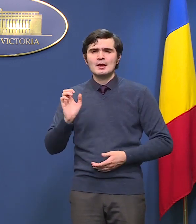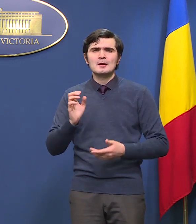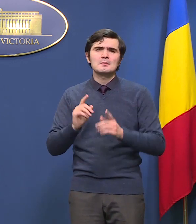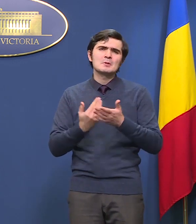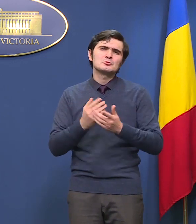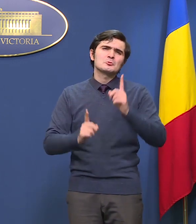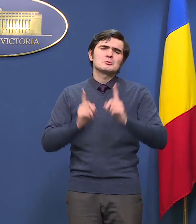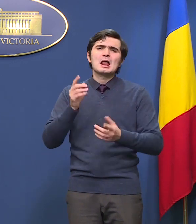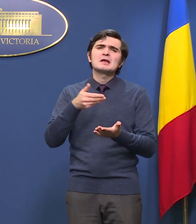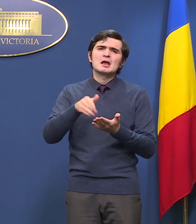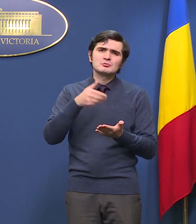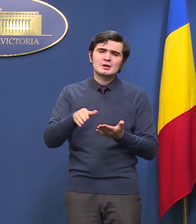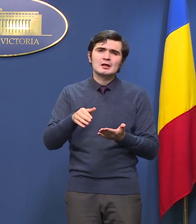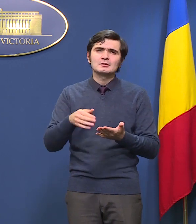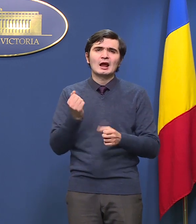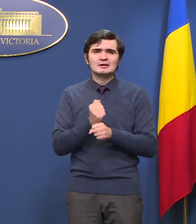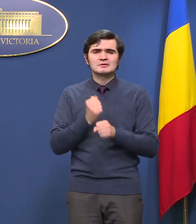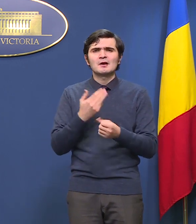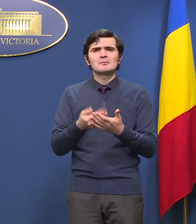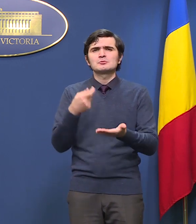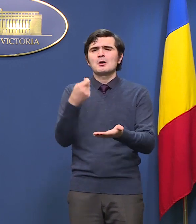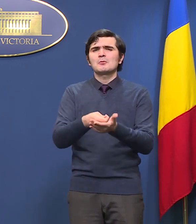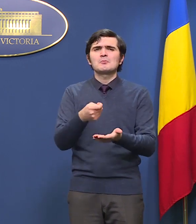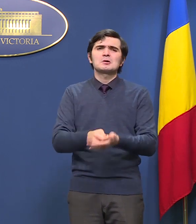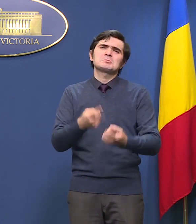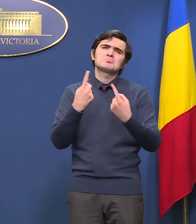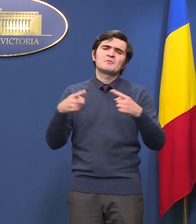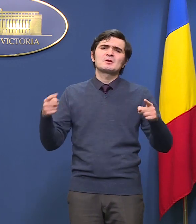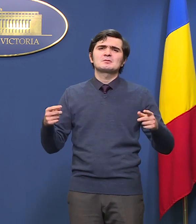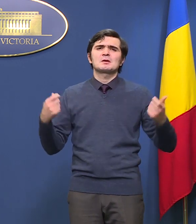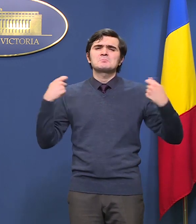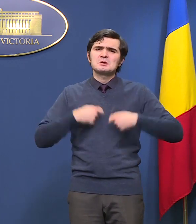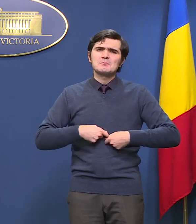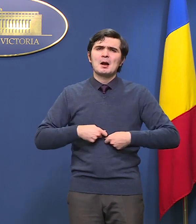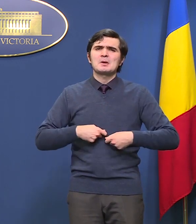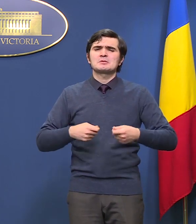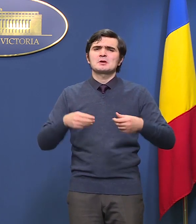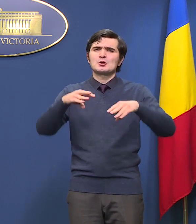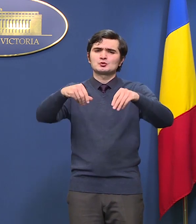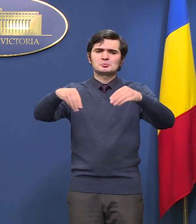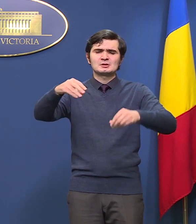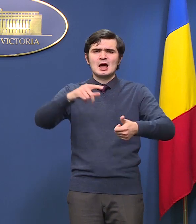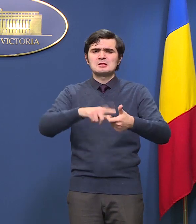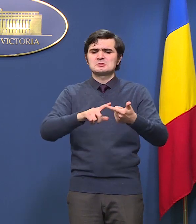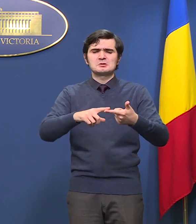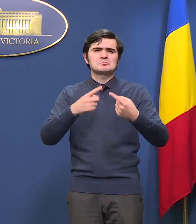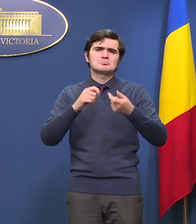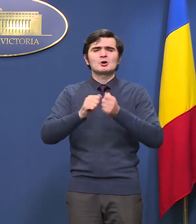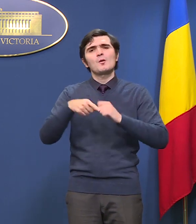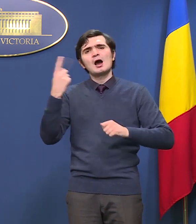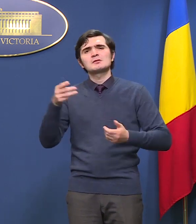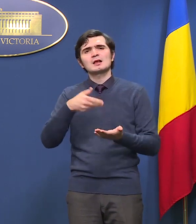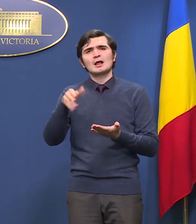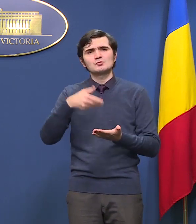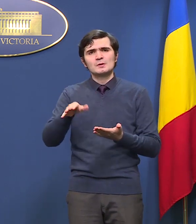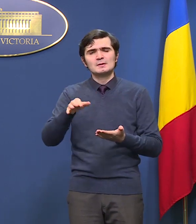de cheltuieli care se efectuează pentru achiziția diferitelor echipamente, substanțe sau pentru alte tipuri de